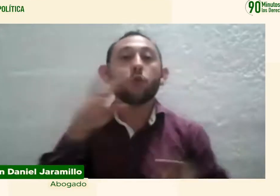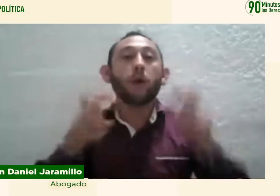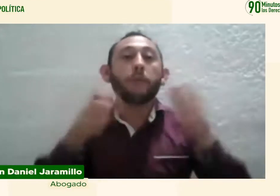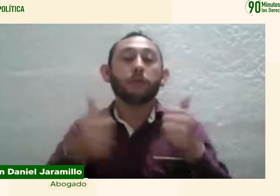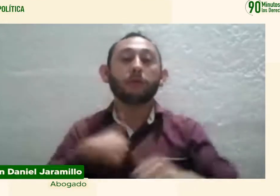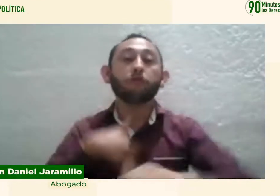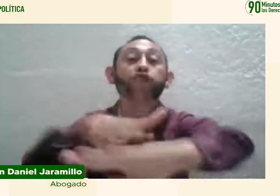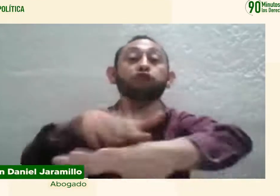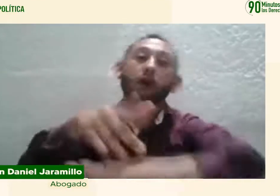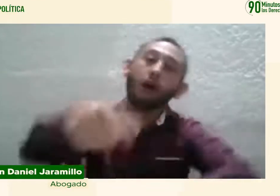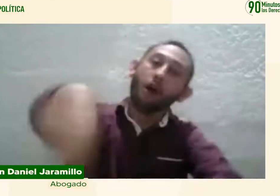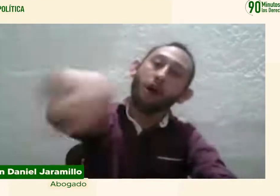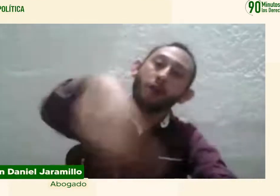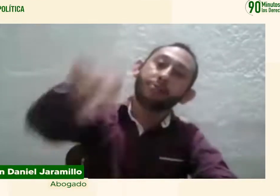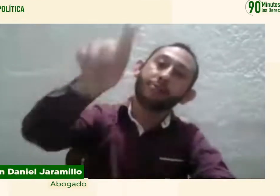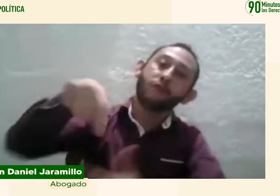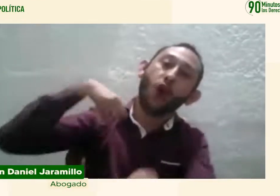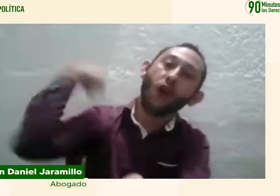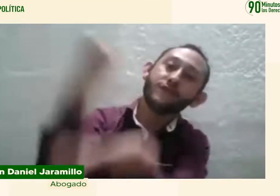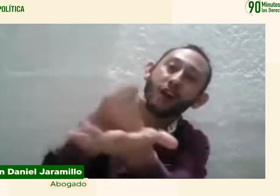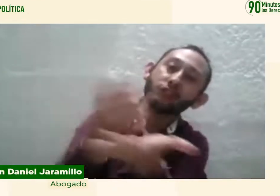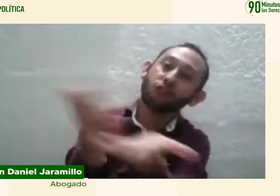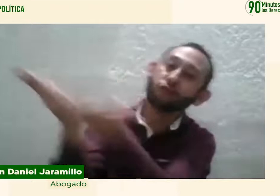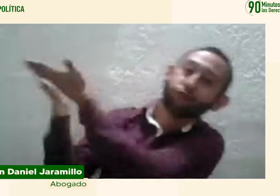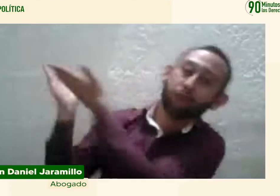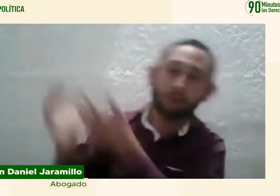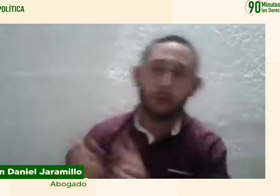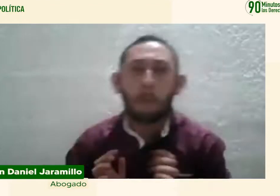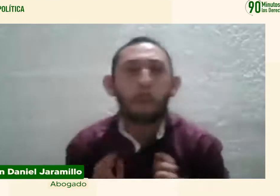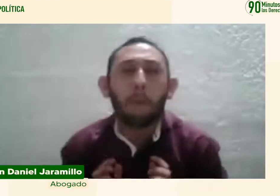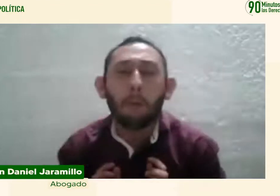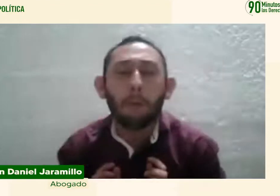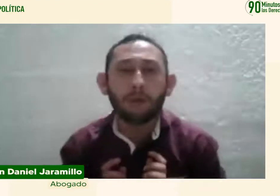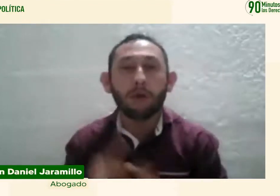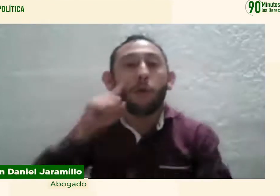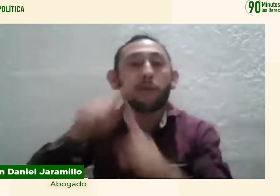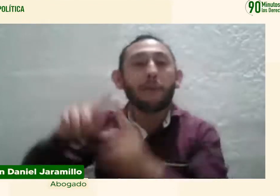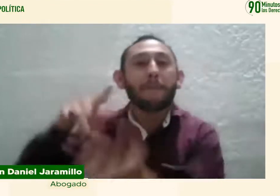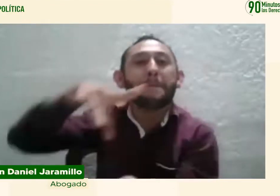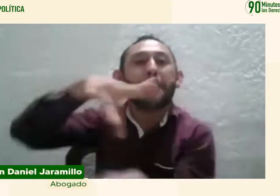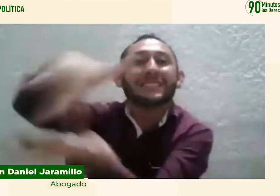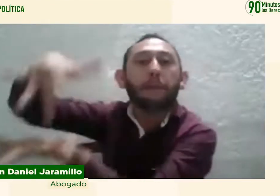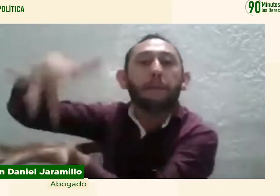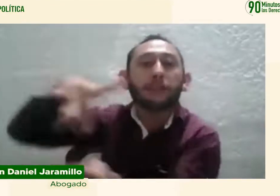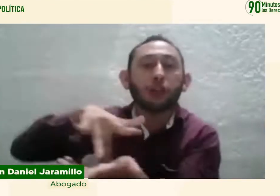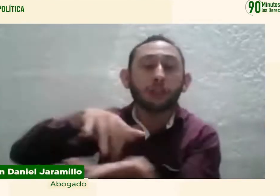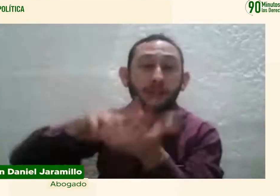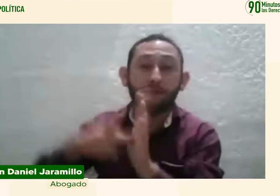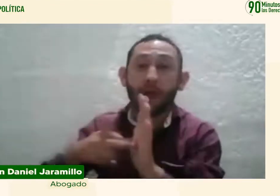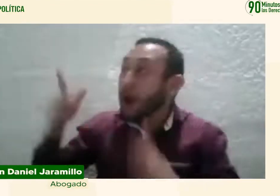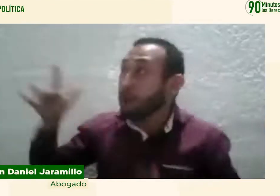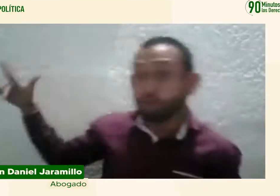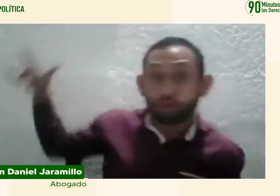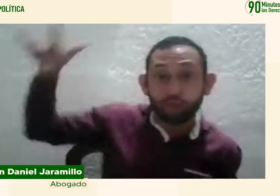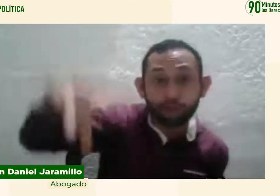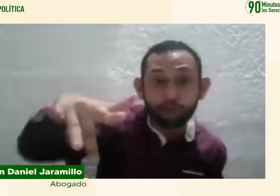informativo no hablamos sobre mire si ustedes tienen que votar por equis o sea es es un tema de